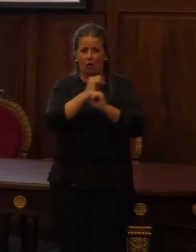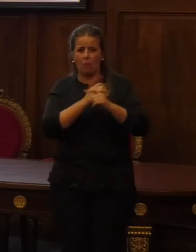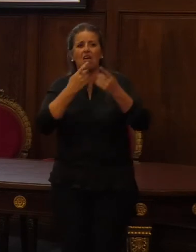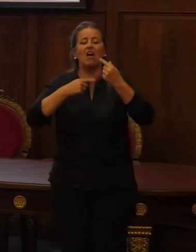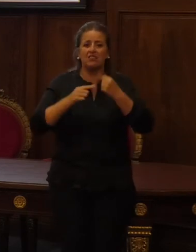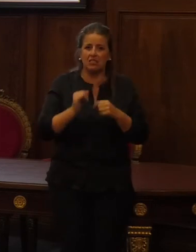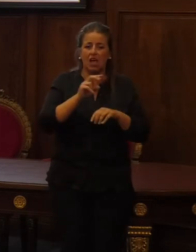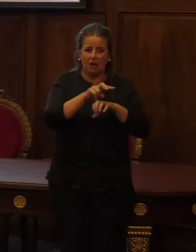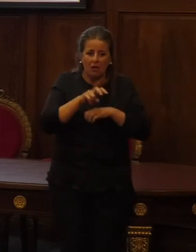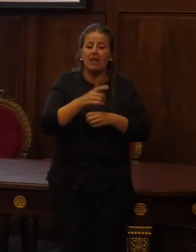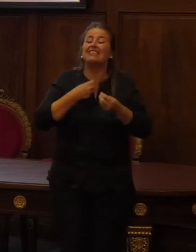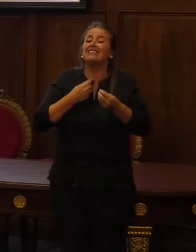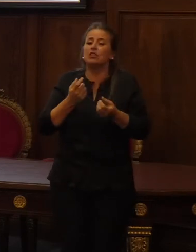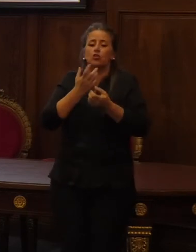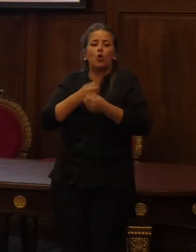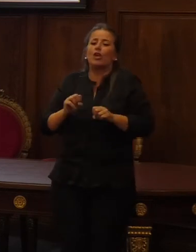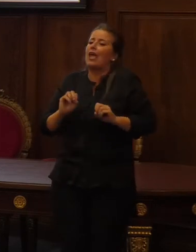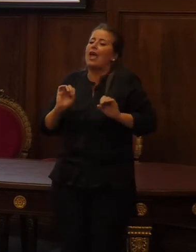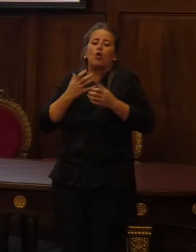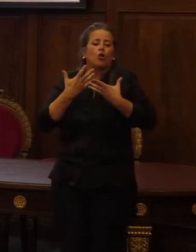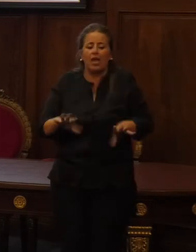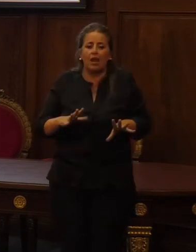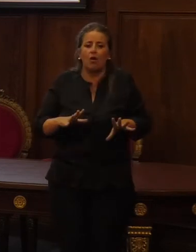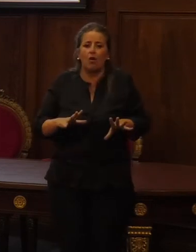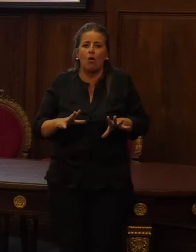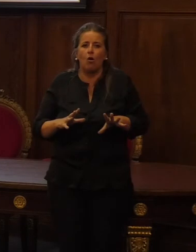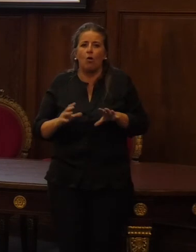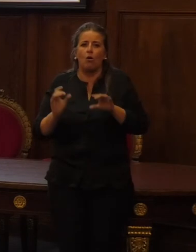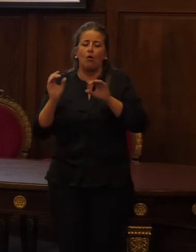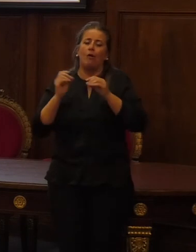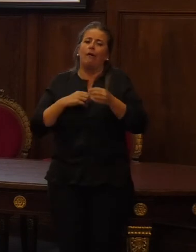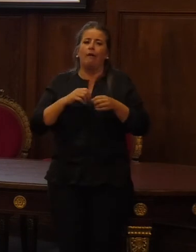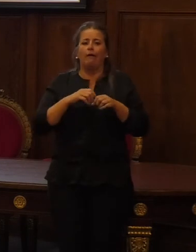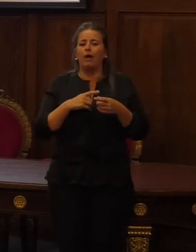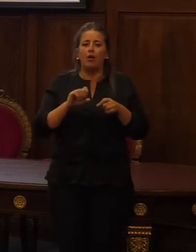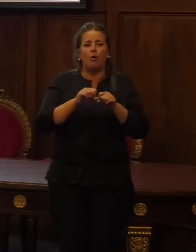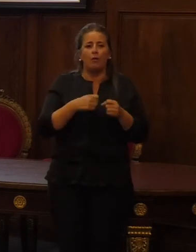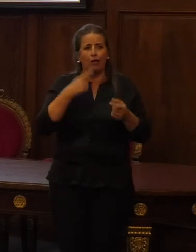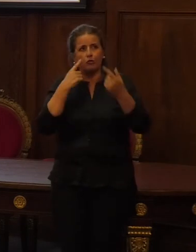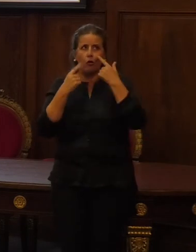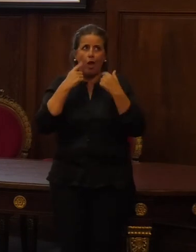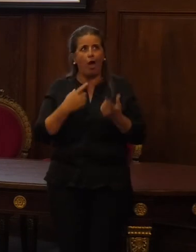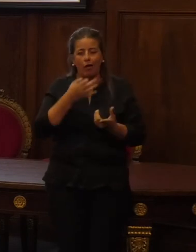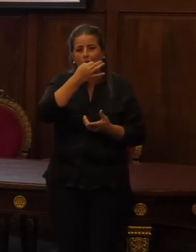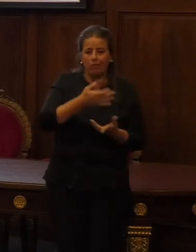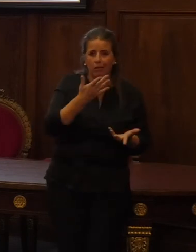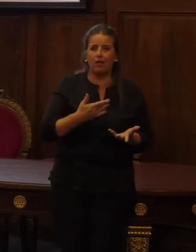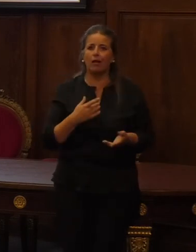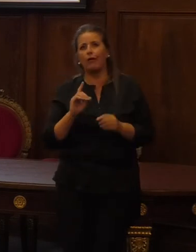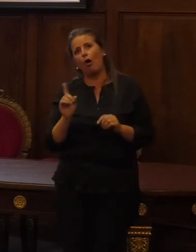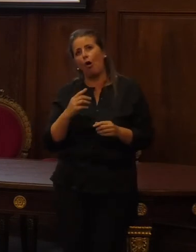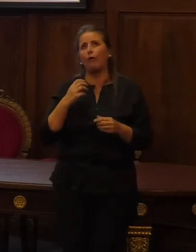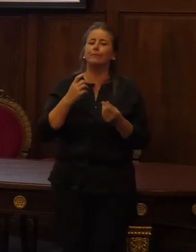Con esto no me quiero poner en el papel que quiero destruir de esta cuestión llorona que creo que también tuvimos en nuestra historia y